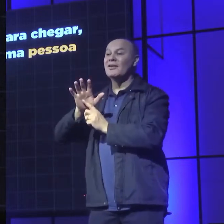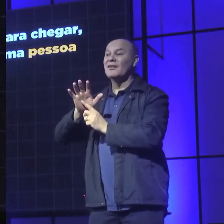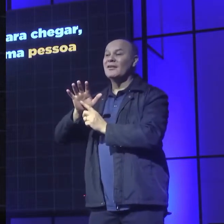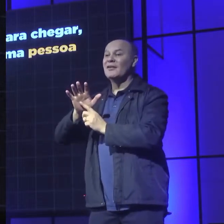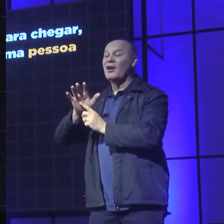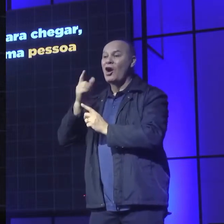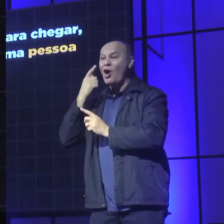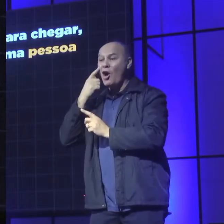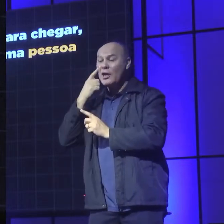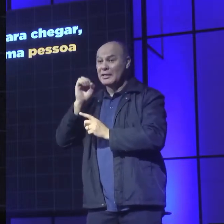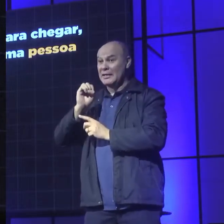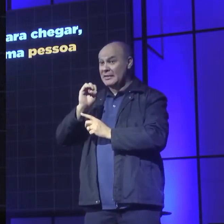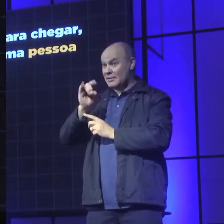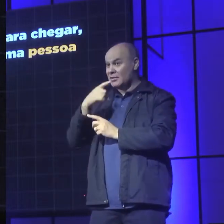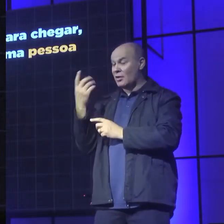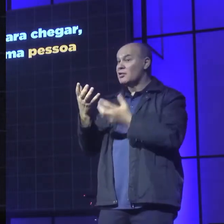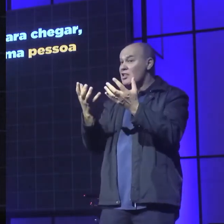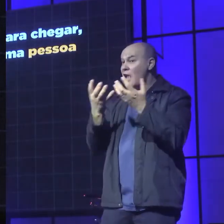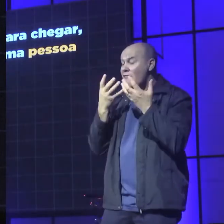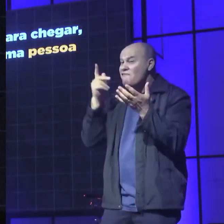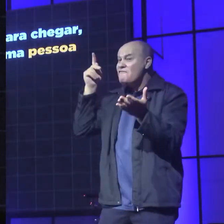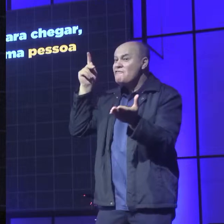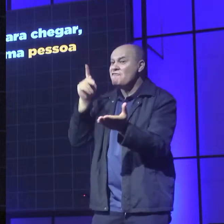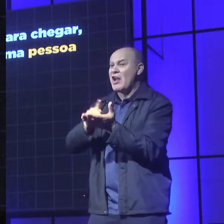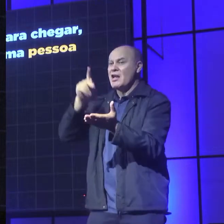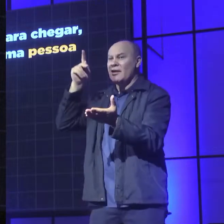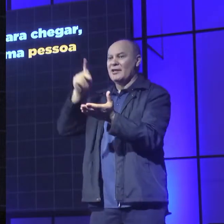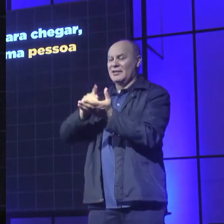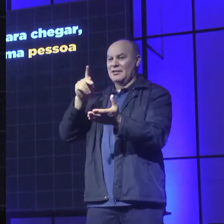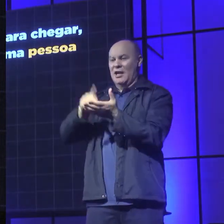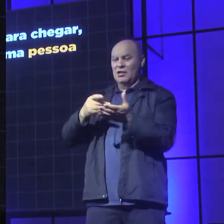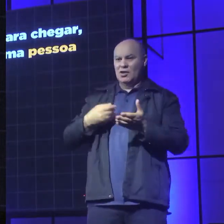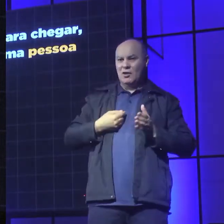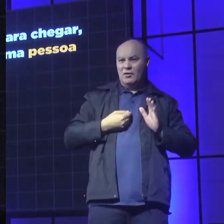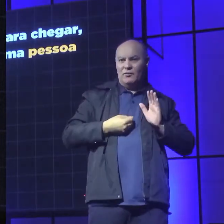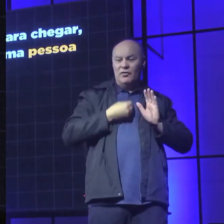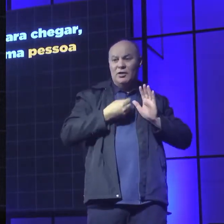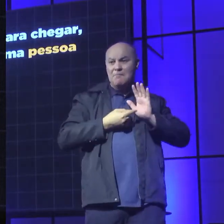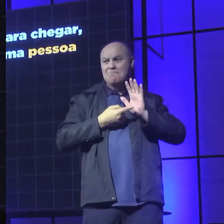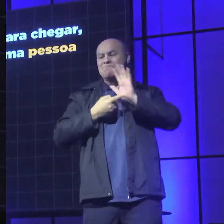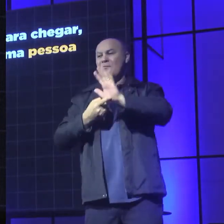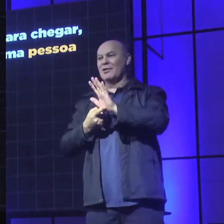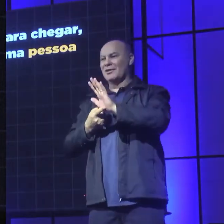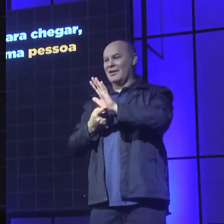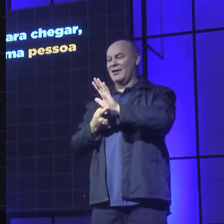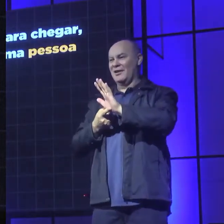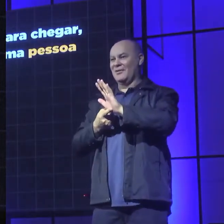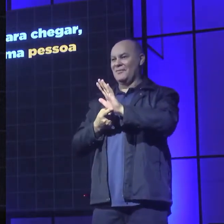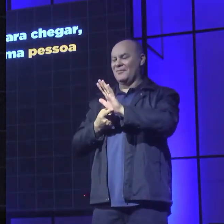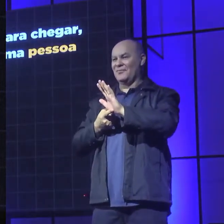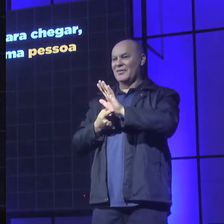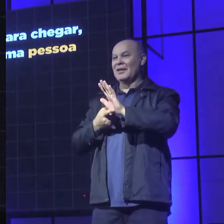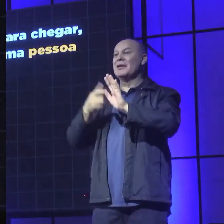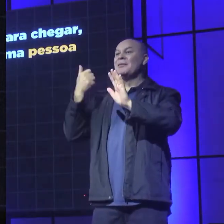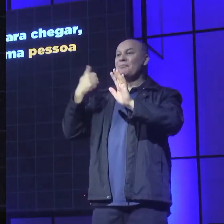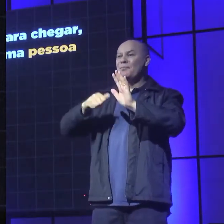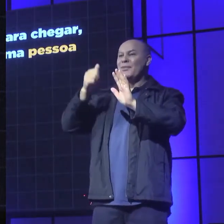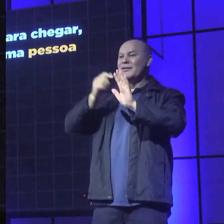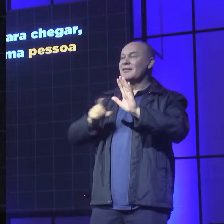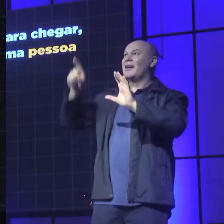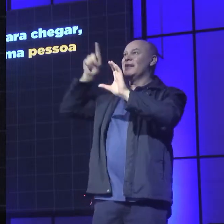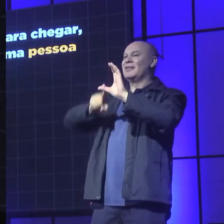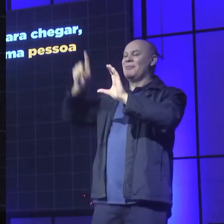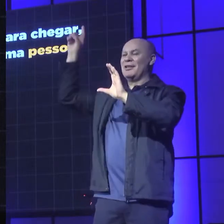para se alcançar, uma coisa para se ter, para se possuir, mas um Deus, um Cristo, para ter